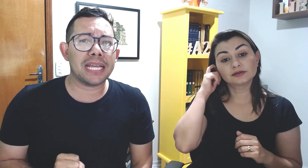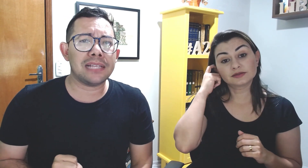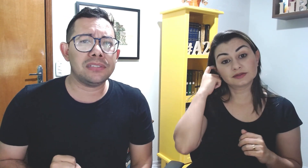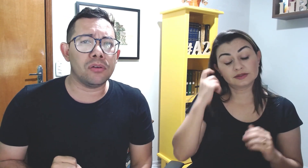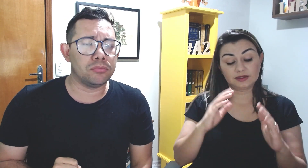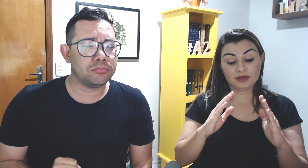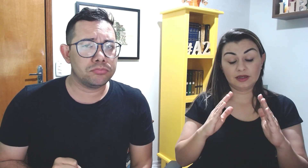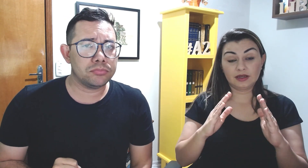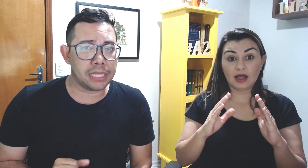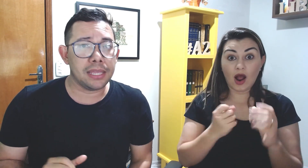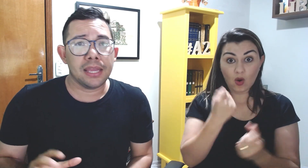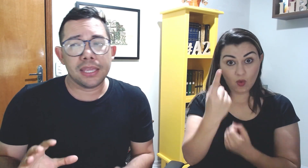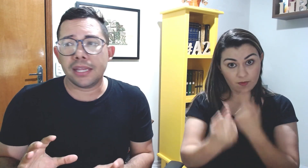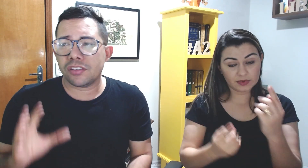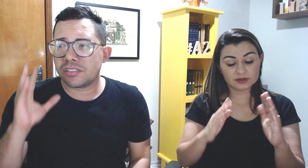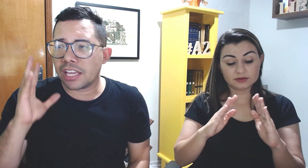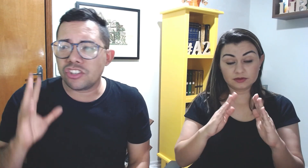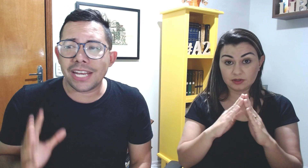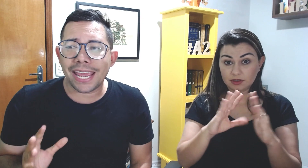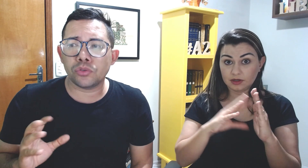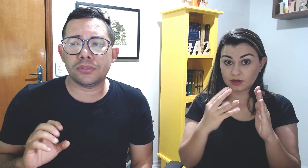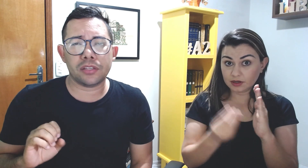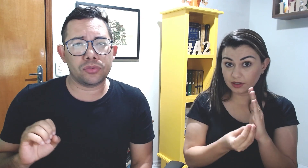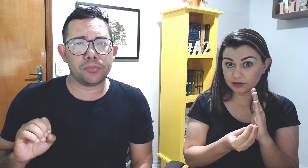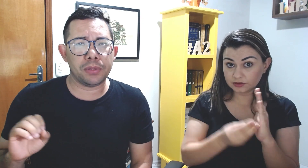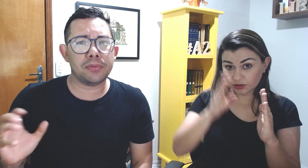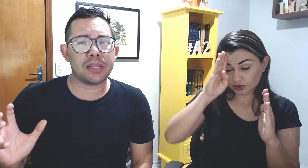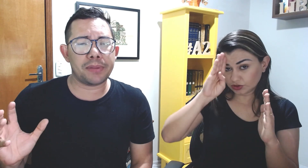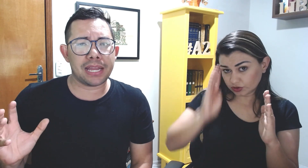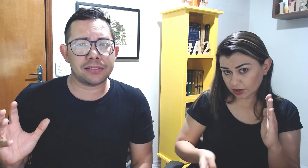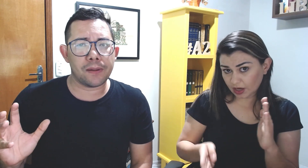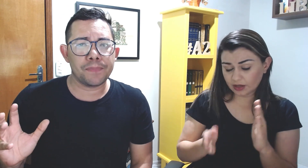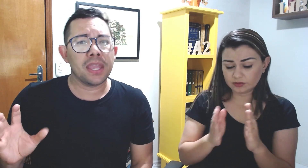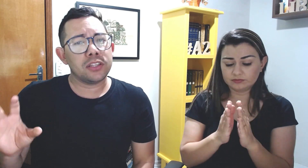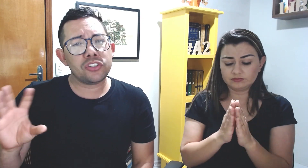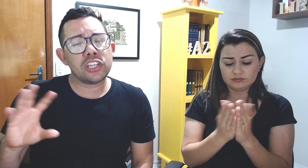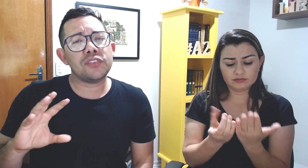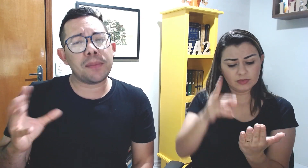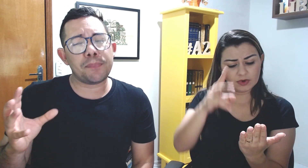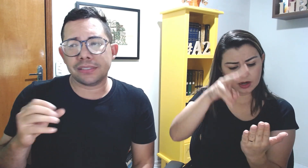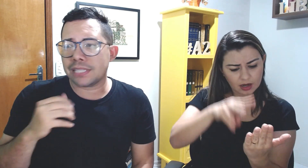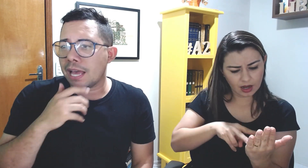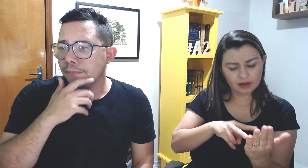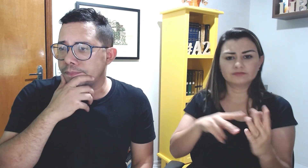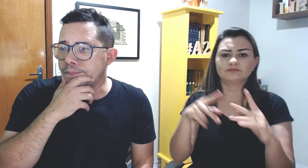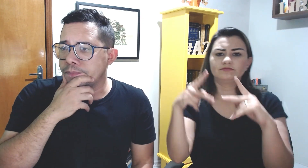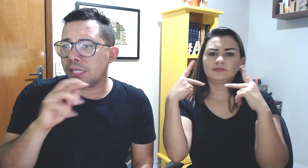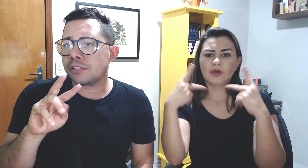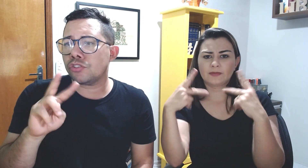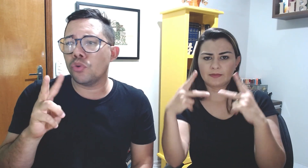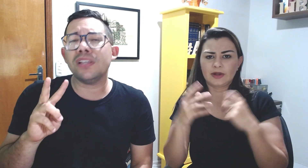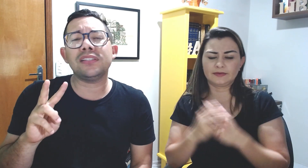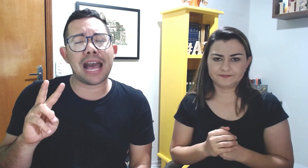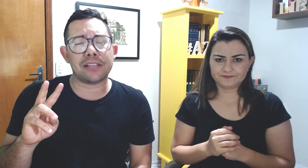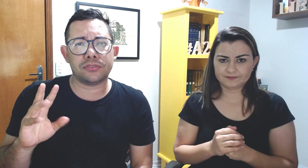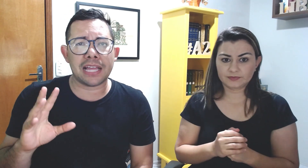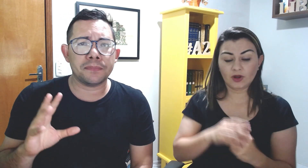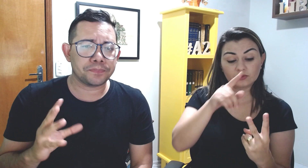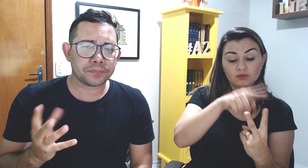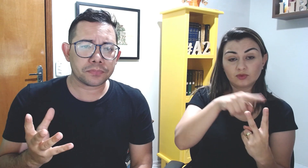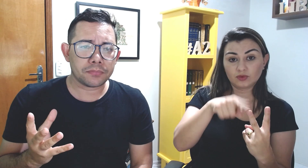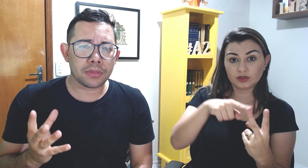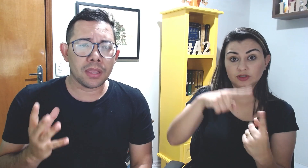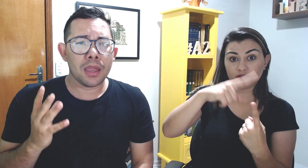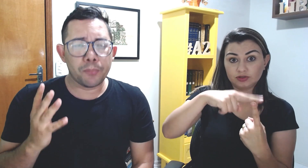da pregação. Tem igrejas que é direto o texto bíblico da pregação. Então a gente vai pensar nesses dois casos,